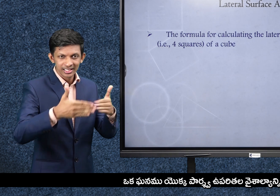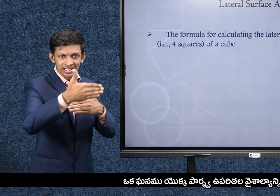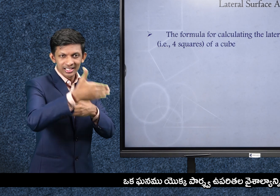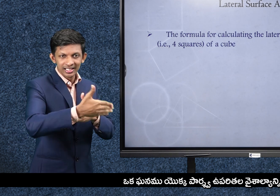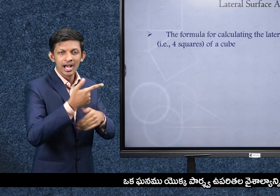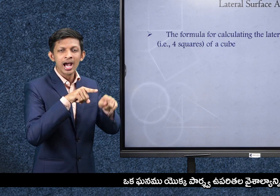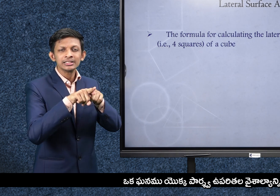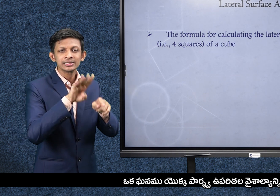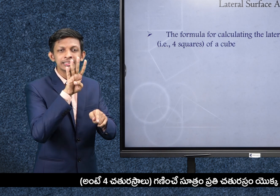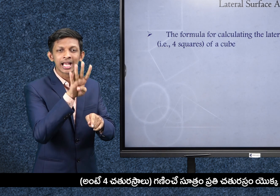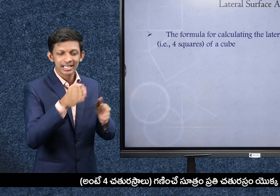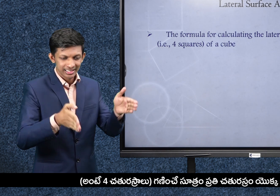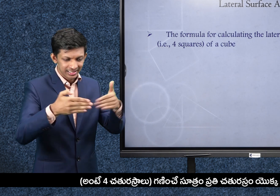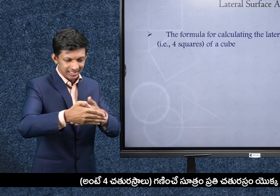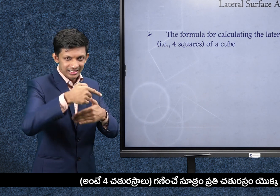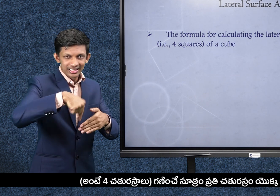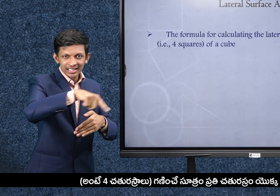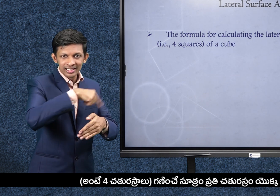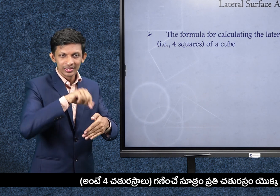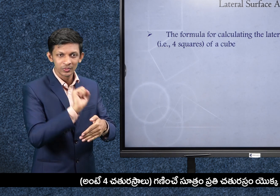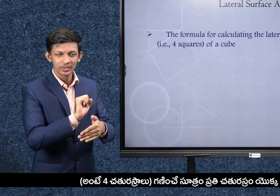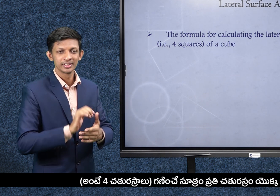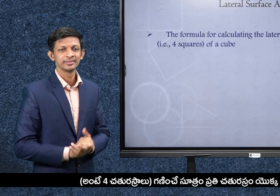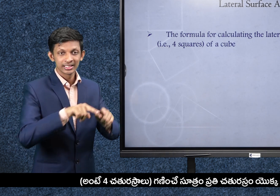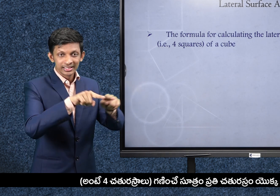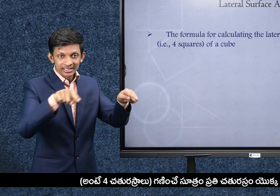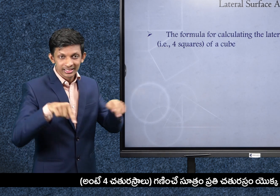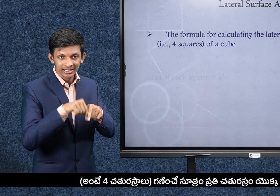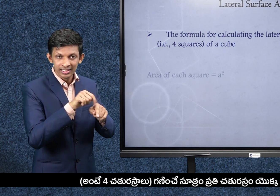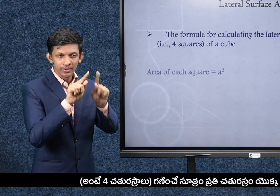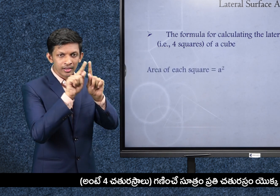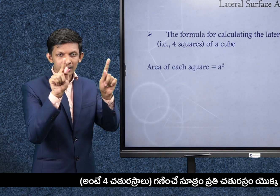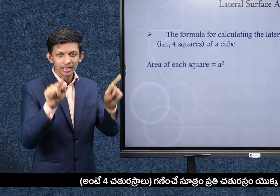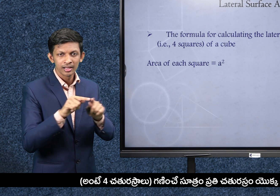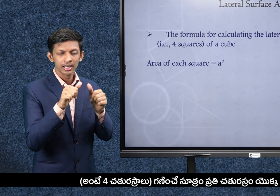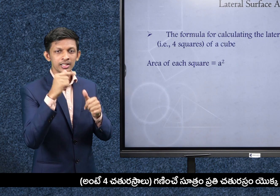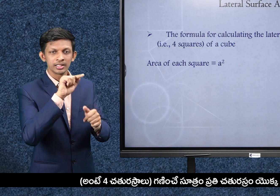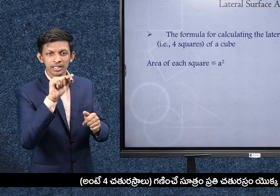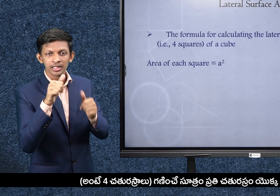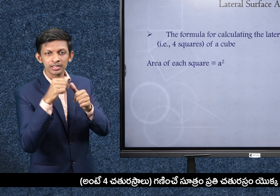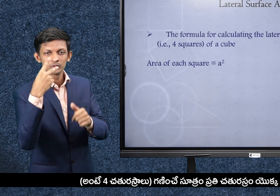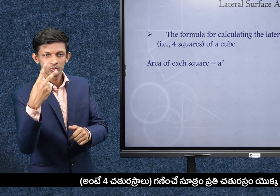ఉపరితల వైశాల్యాన్ని అంటే 4 చతురస్రాలు గుణించే సూత్రం. ప్రతి చతురస్రం యొక్క వైశాల్యం